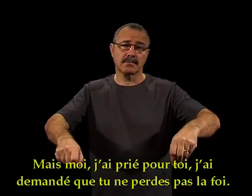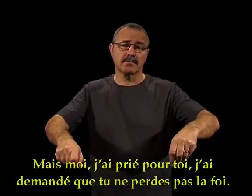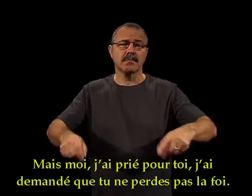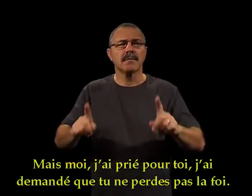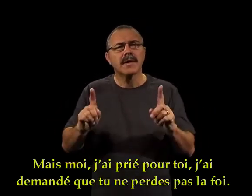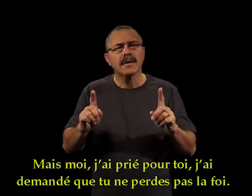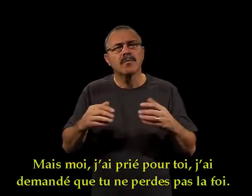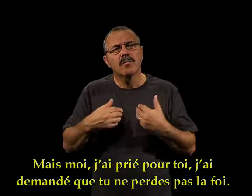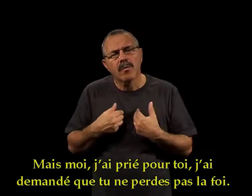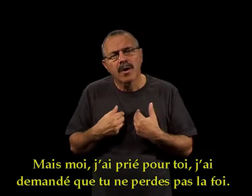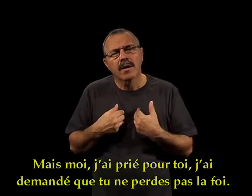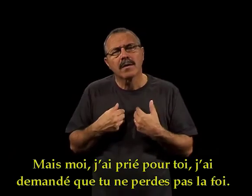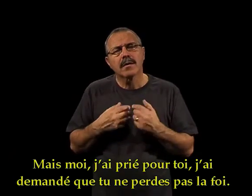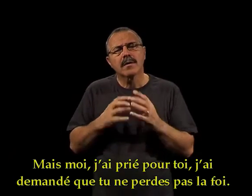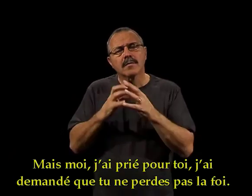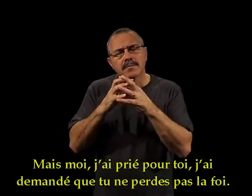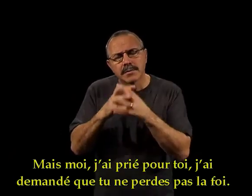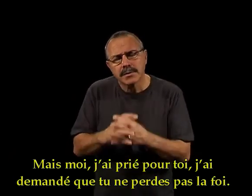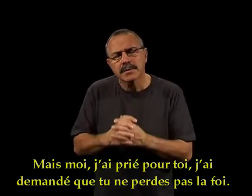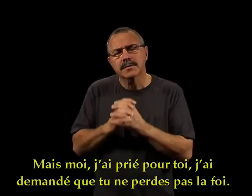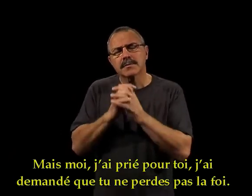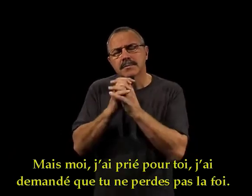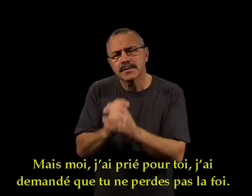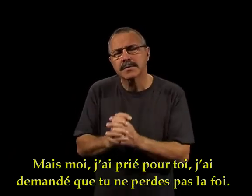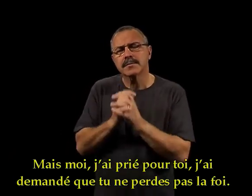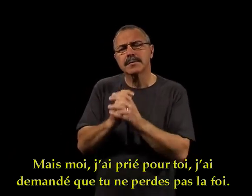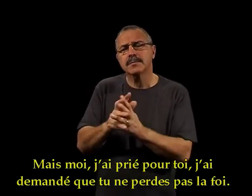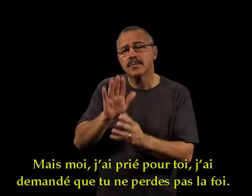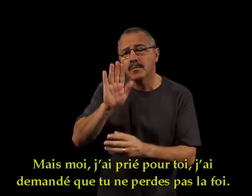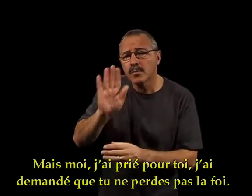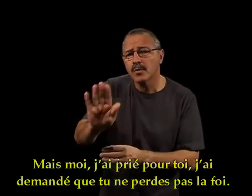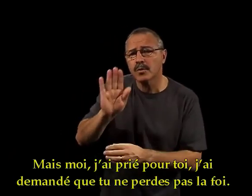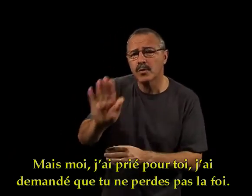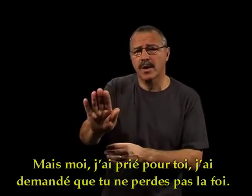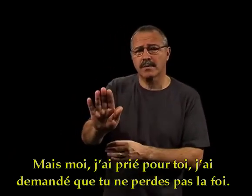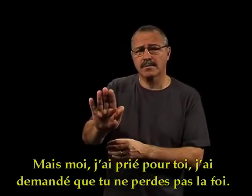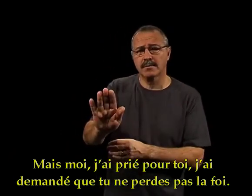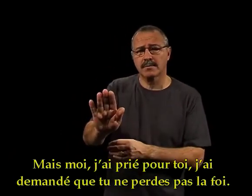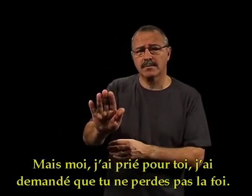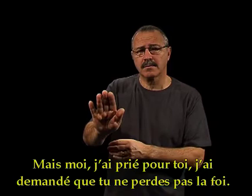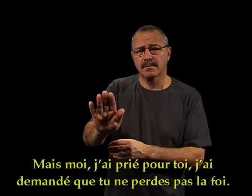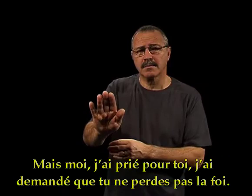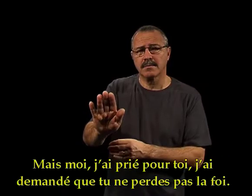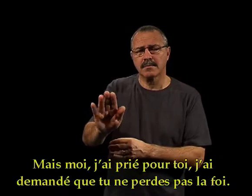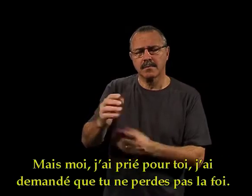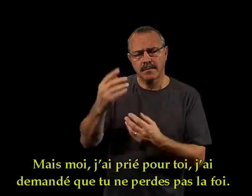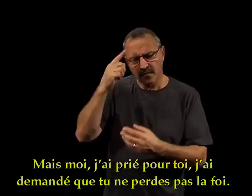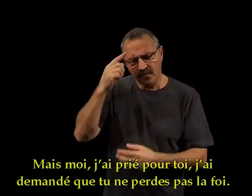Mais moi, j'ai prié pour toi. J'ai demandé que tu ne perdes pas la foi.